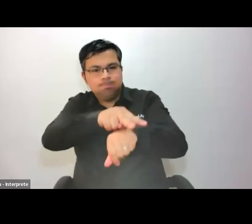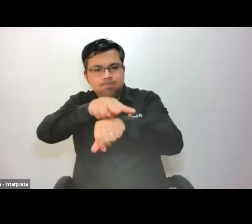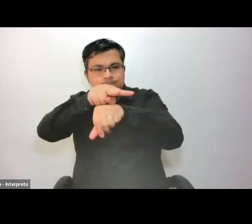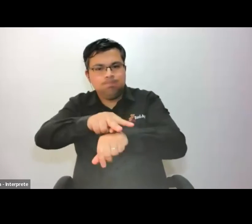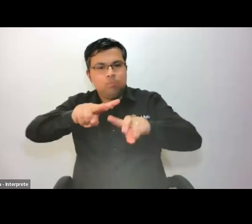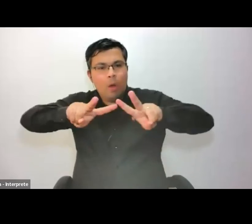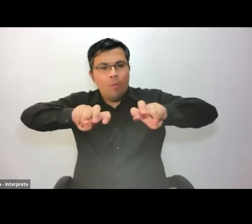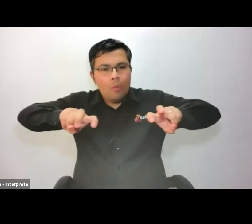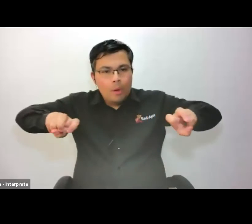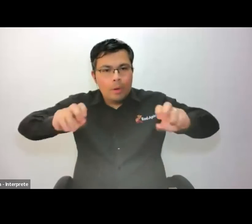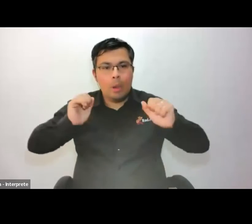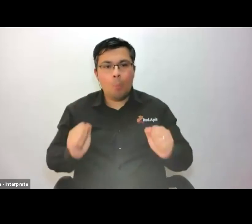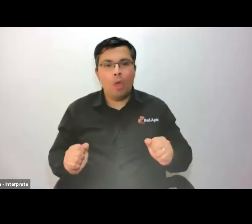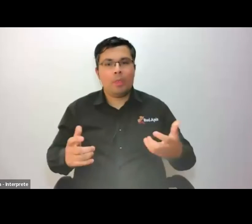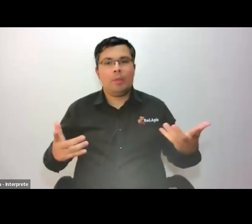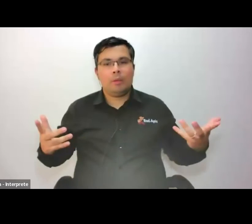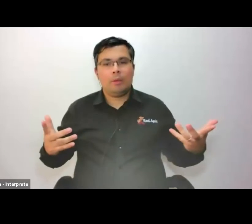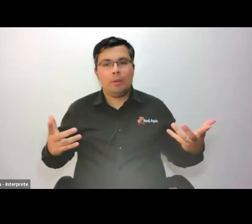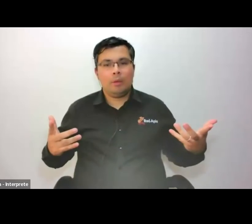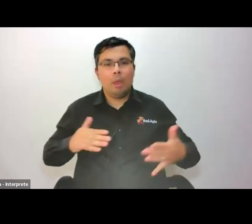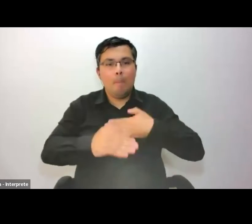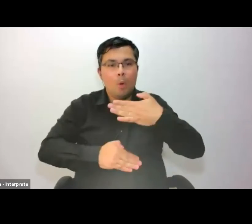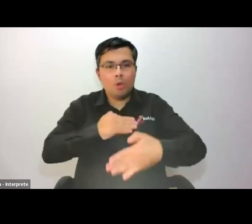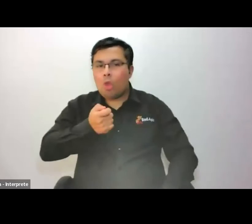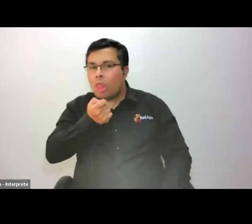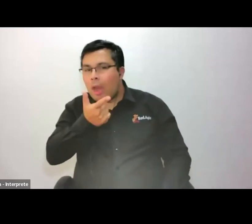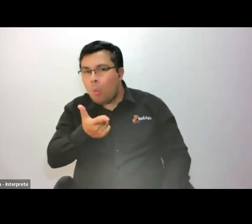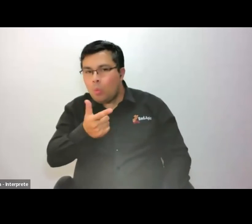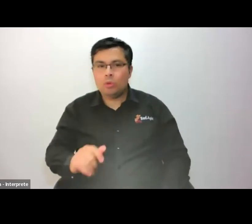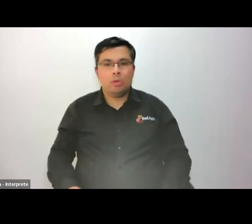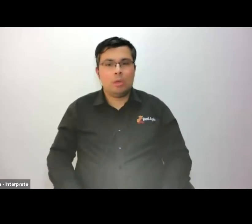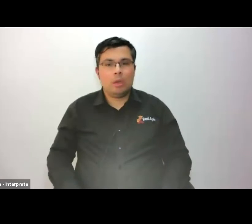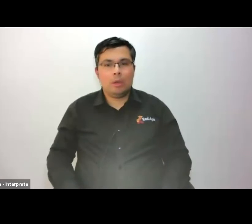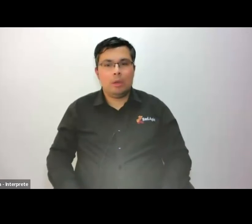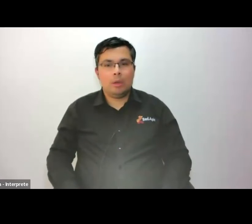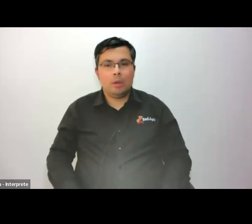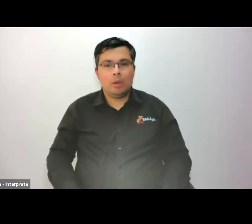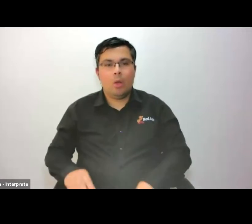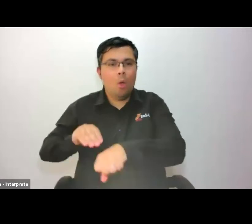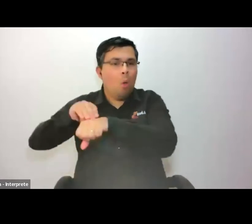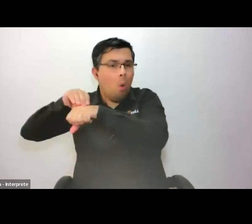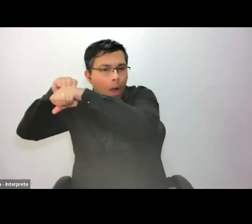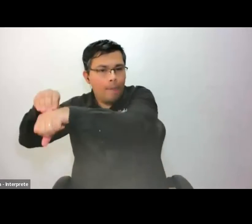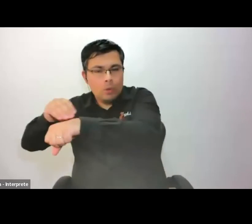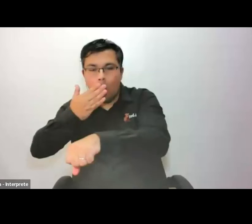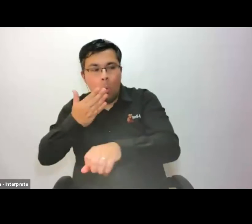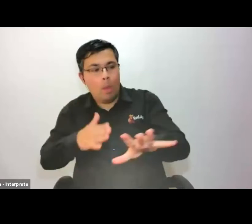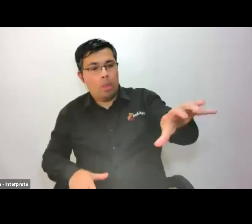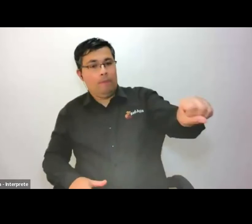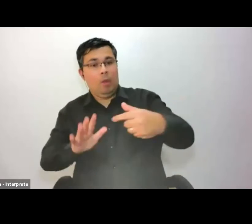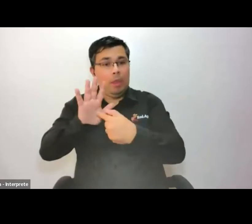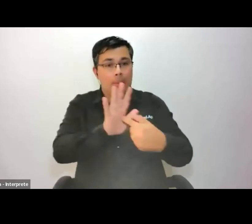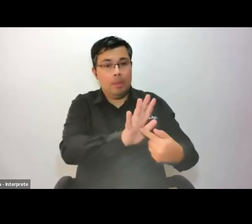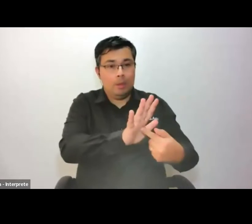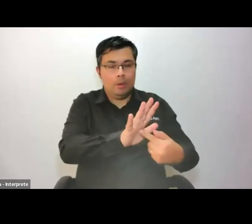generar procesos de denuncia, de observaciones, cuando ustedes consideren que se encuentran ante una situación de discriminación arbitraria. Y